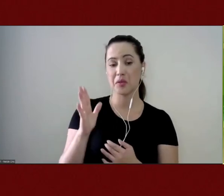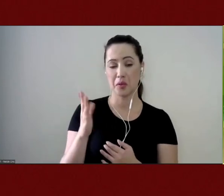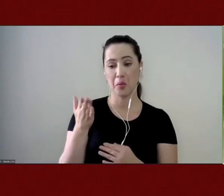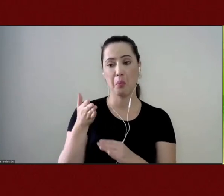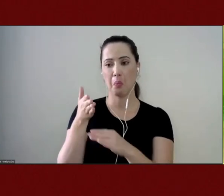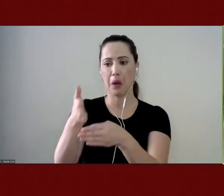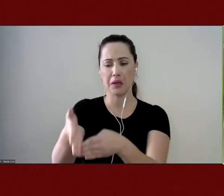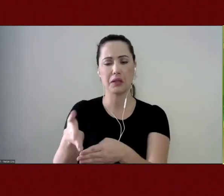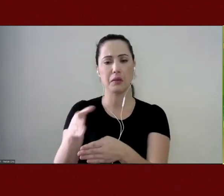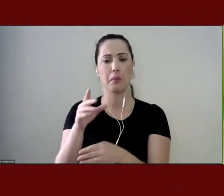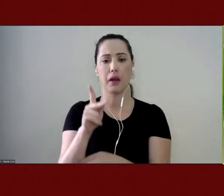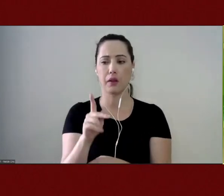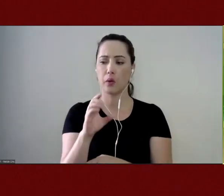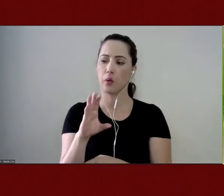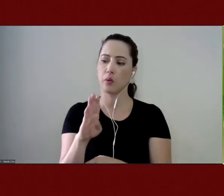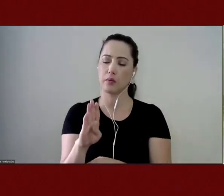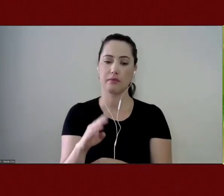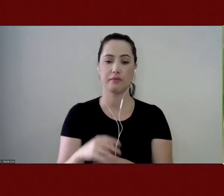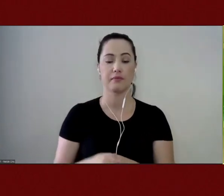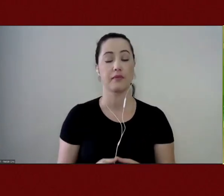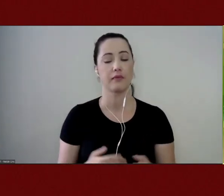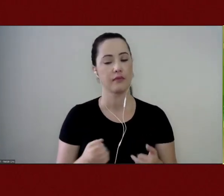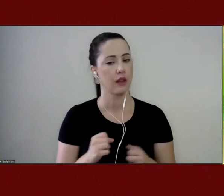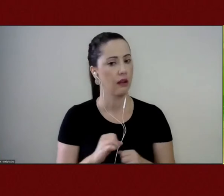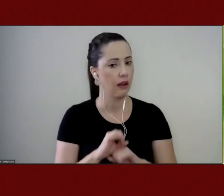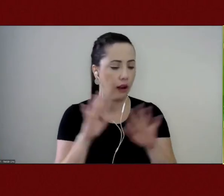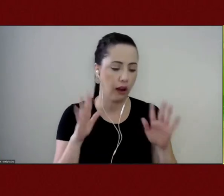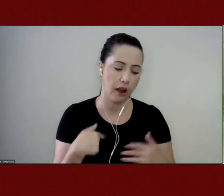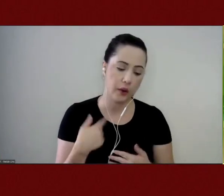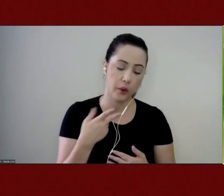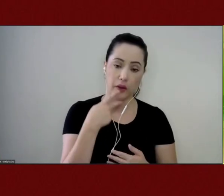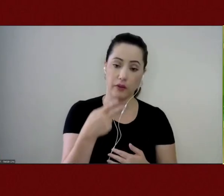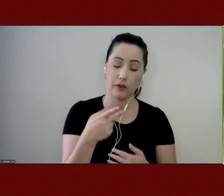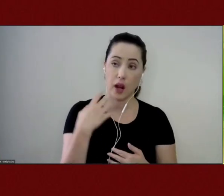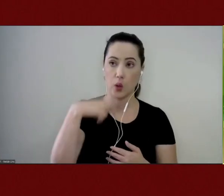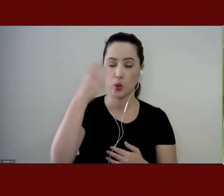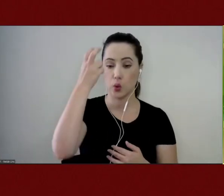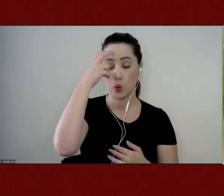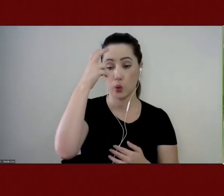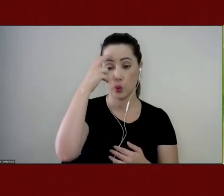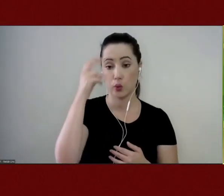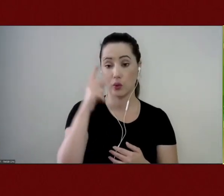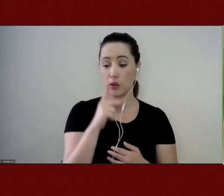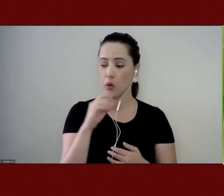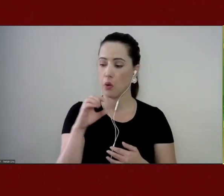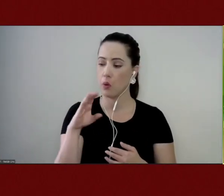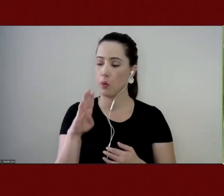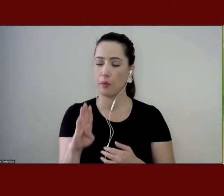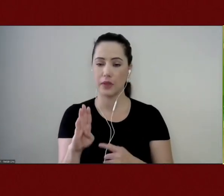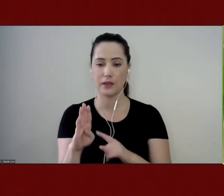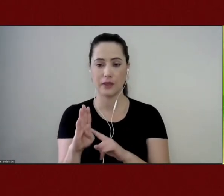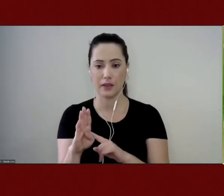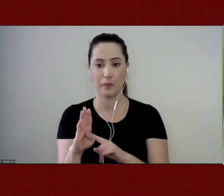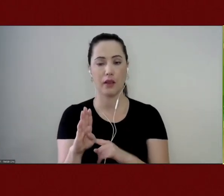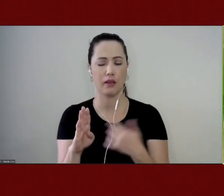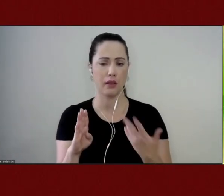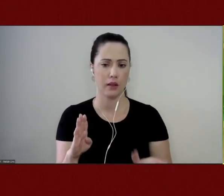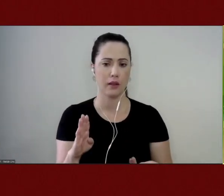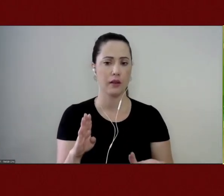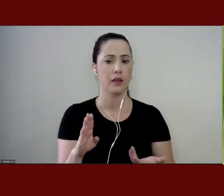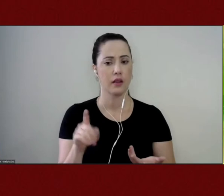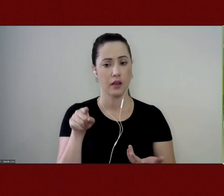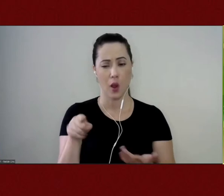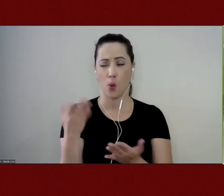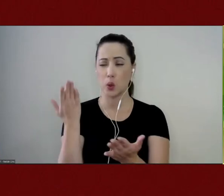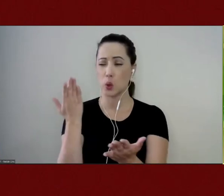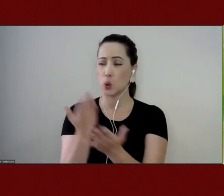Claro, quando falo em cultura, história cultural do Partido Comunista Brasileiro, é claro que é um campo de estudos muito vasto, eu